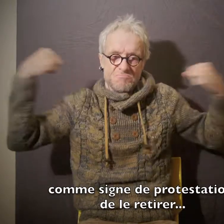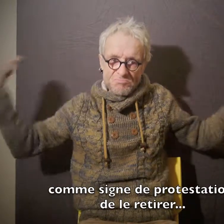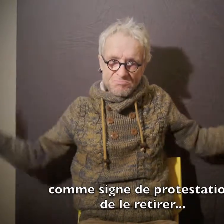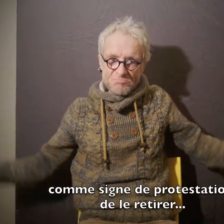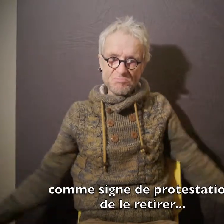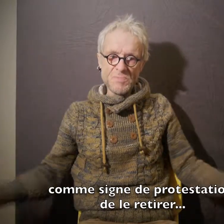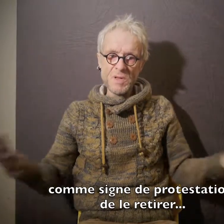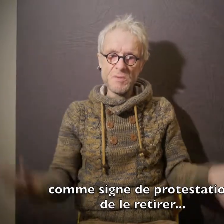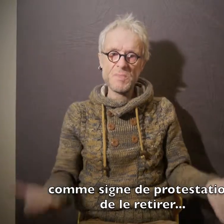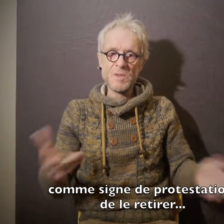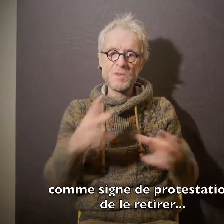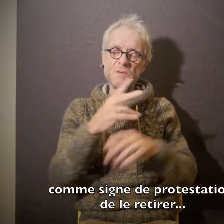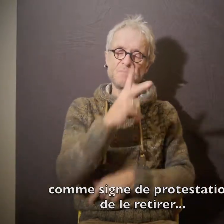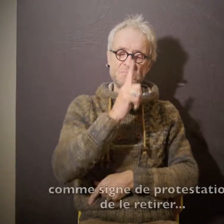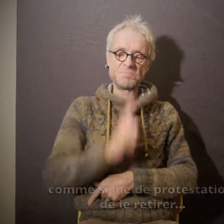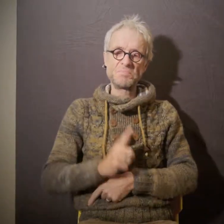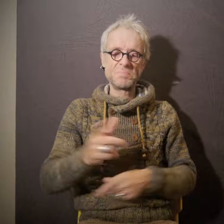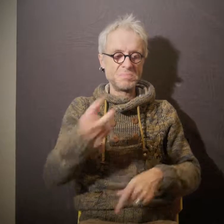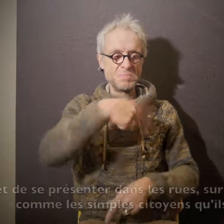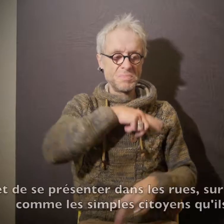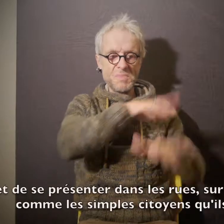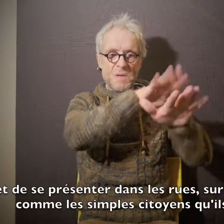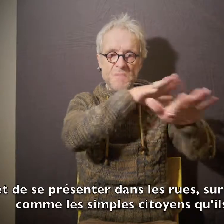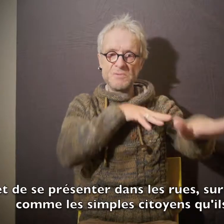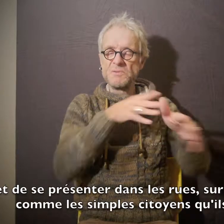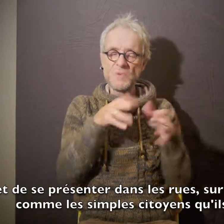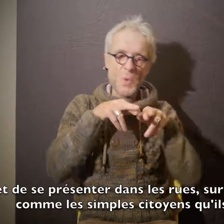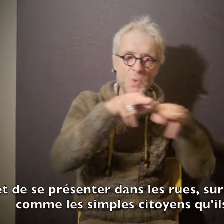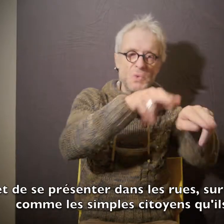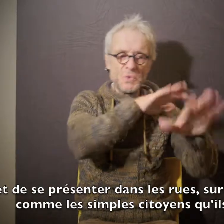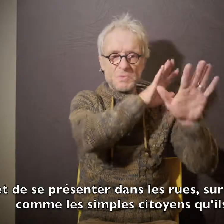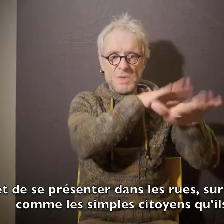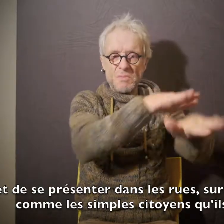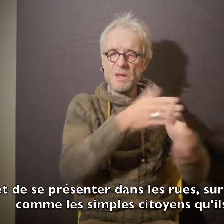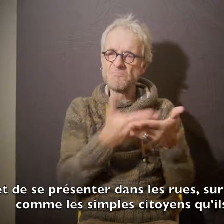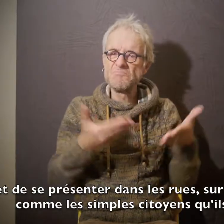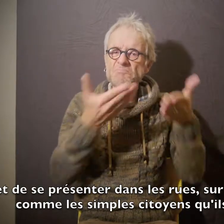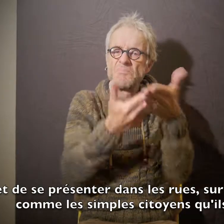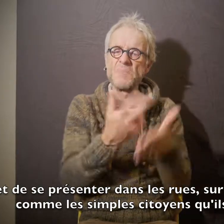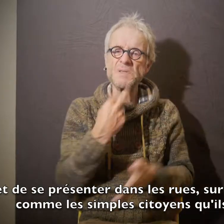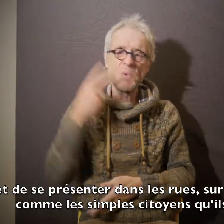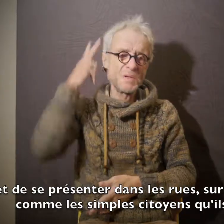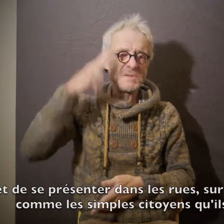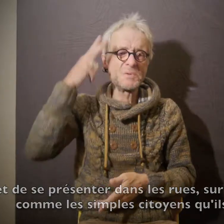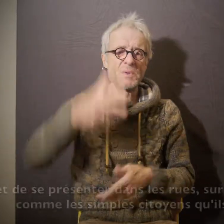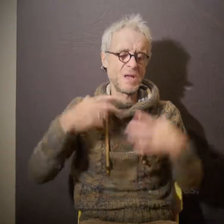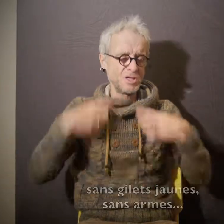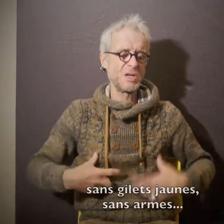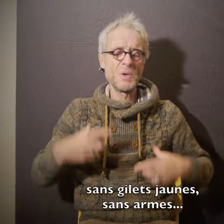le retirer et de se présenter dans les rues, sur les places, comme les simples citoyens qu'ils sont, sans gilet